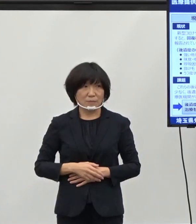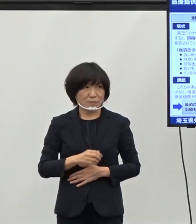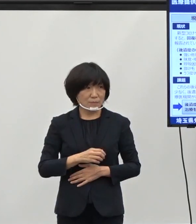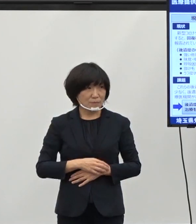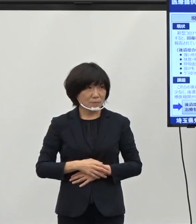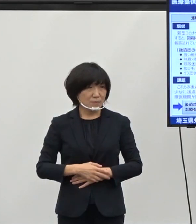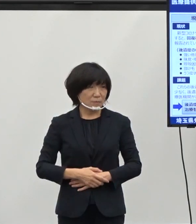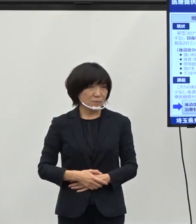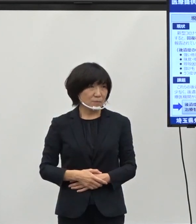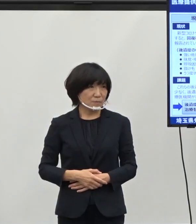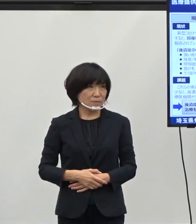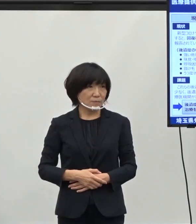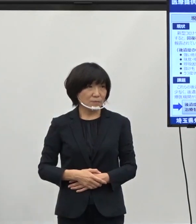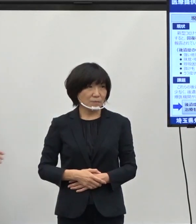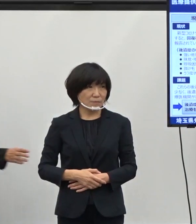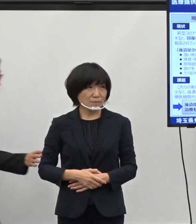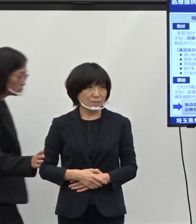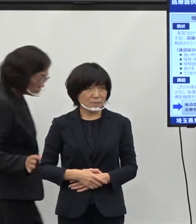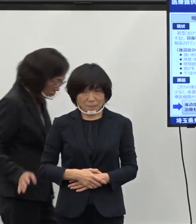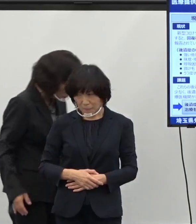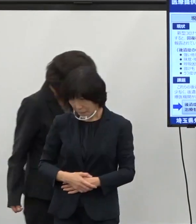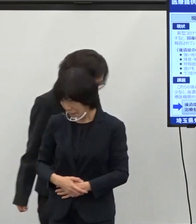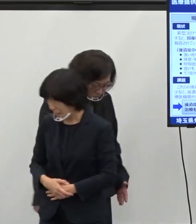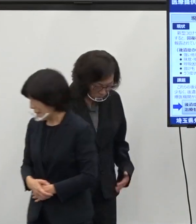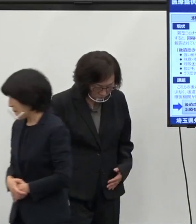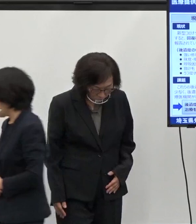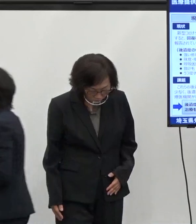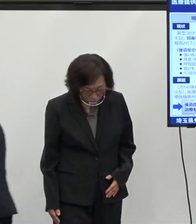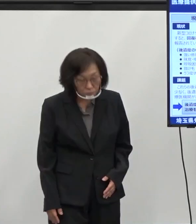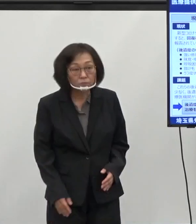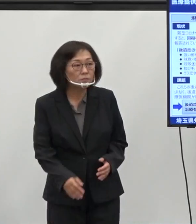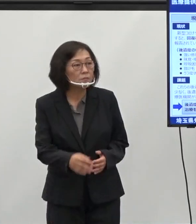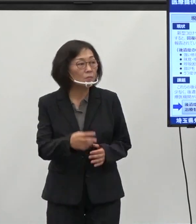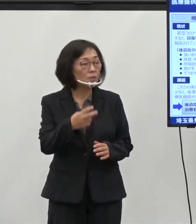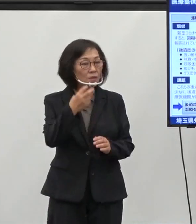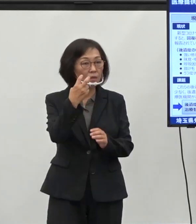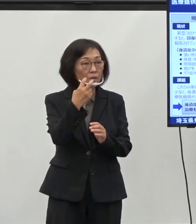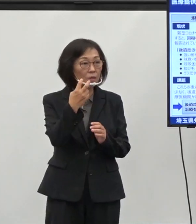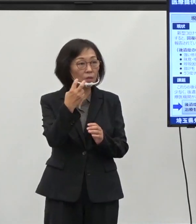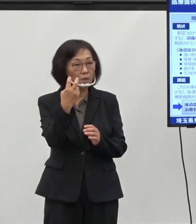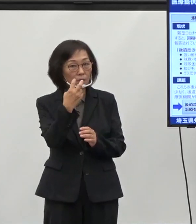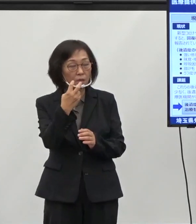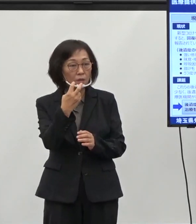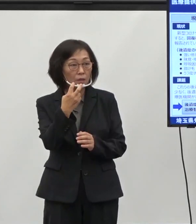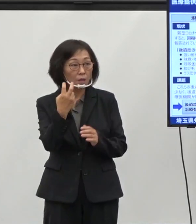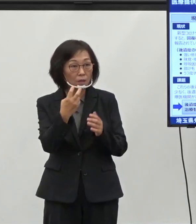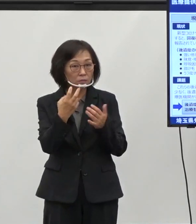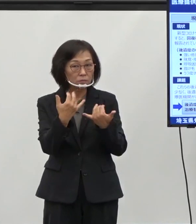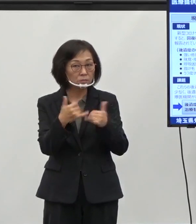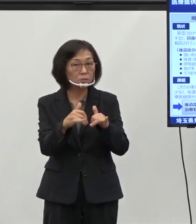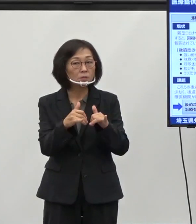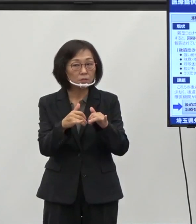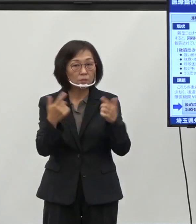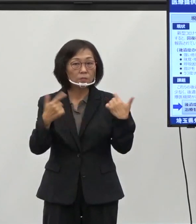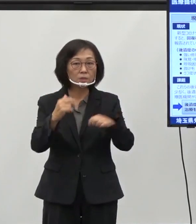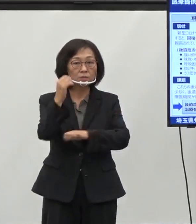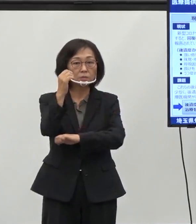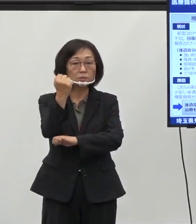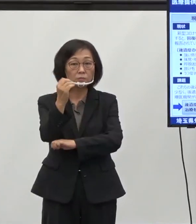します。 はい、幹事社を務めます毎日新聞です。よろしくお願いします。